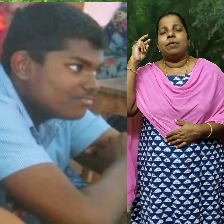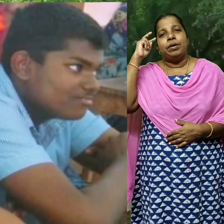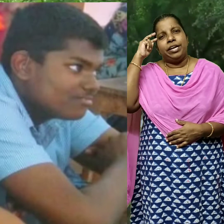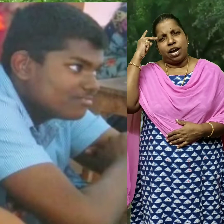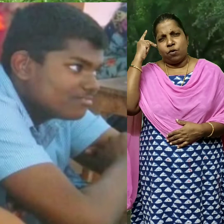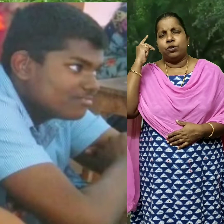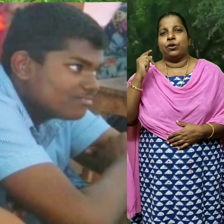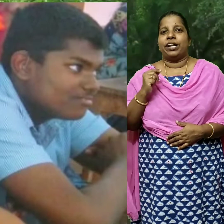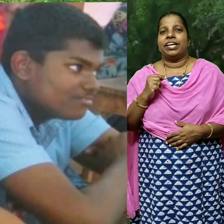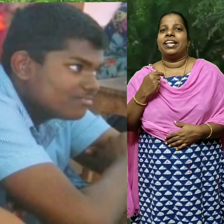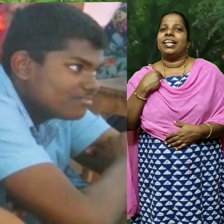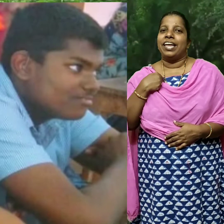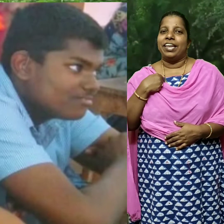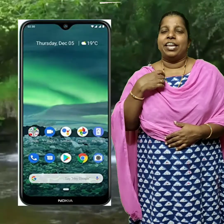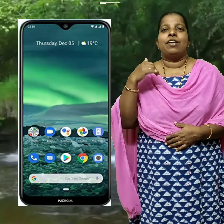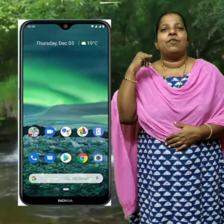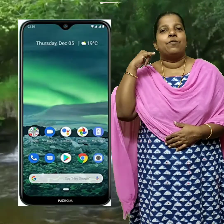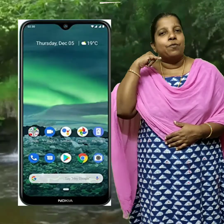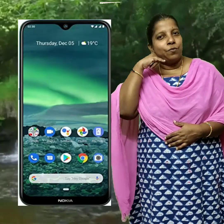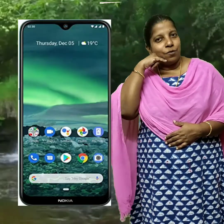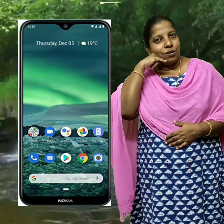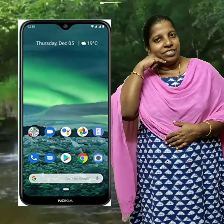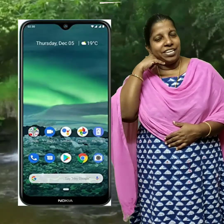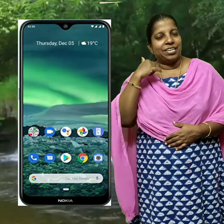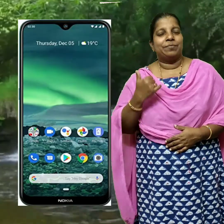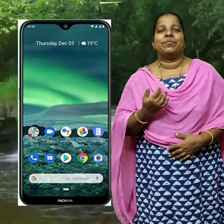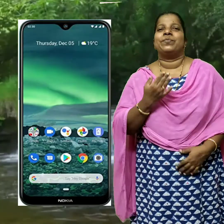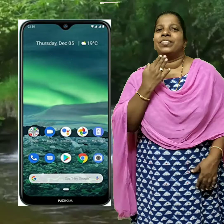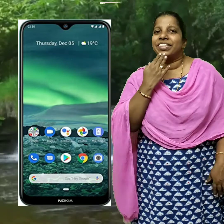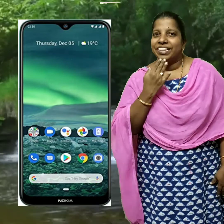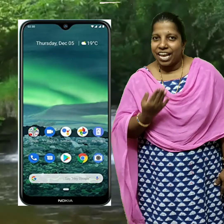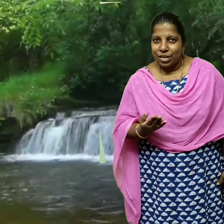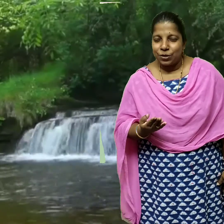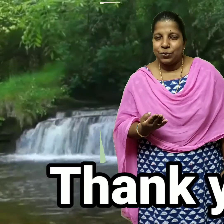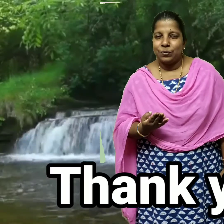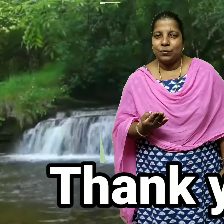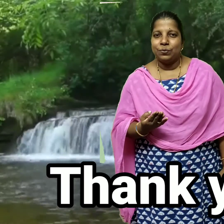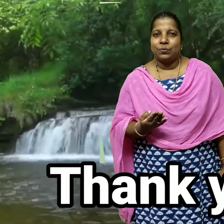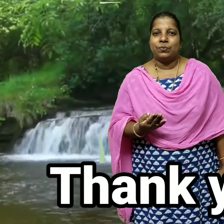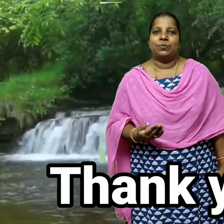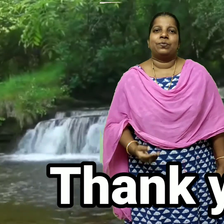എന്തെങ്കിലും ഡൗട്ട് ഉണ്ടെങ്കിൽ ഫോൺ വിളിക്കണം. താങ്ക് യു.